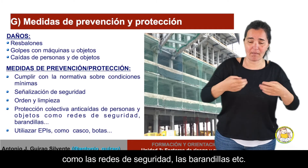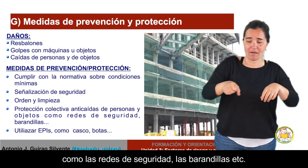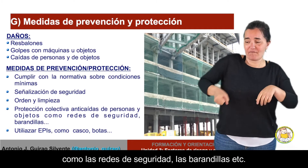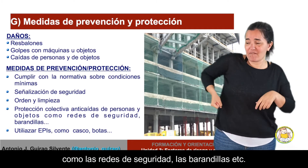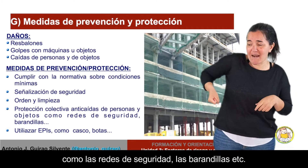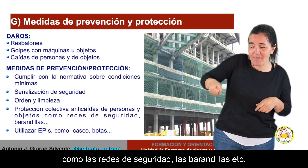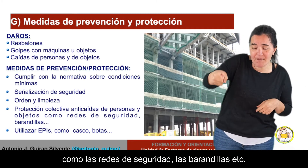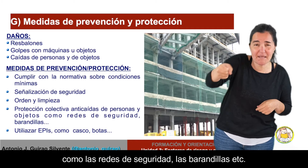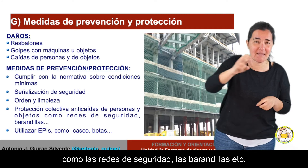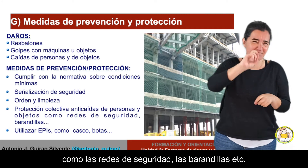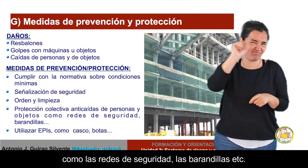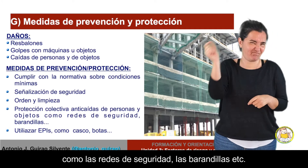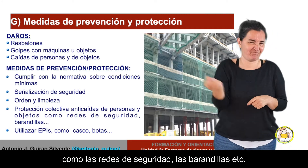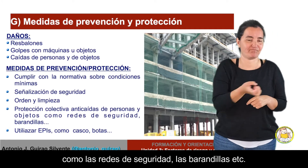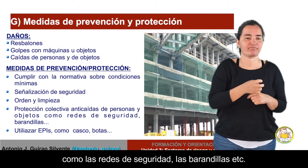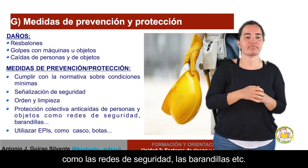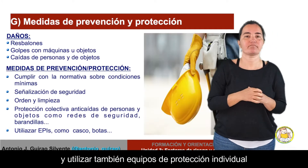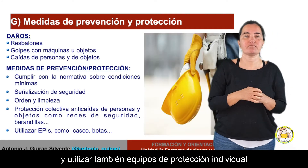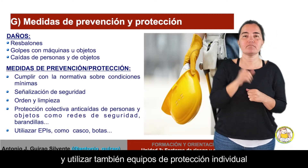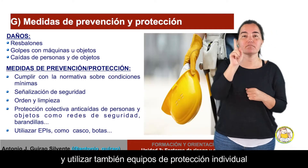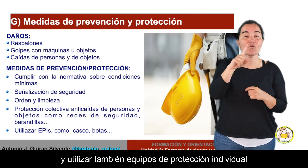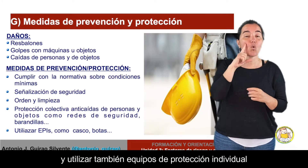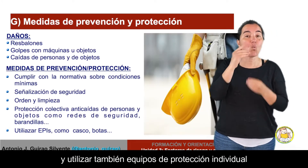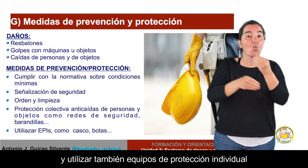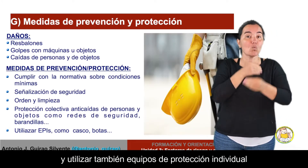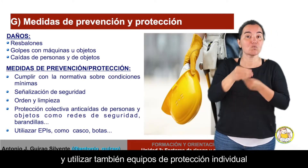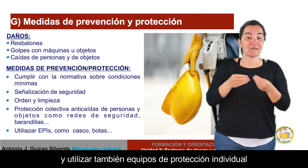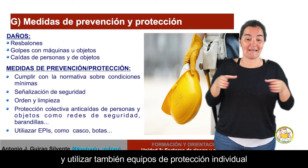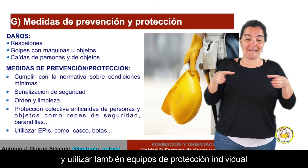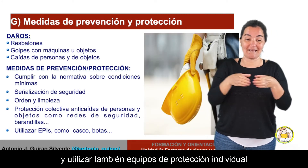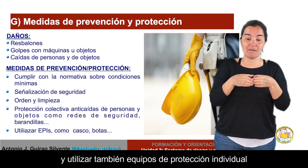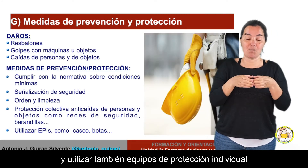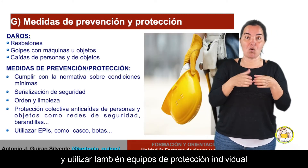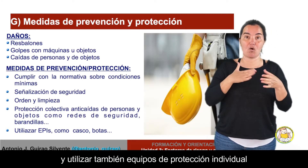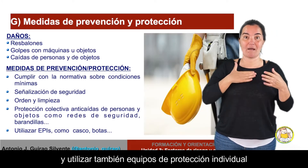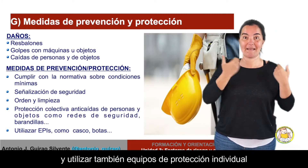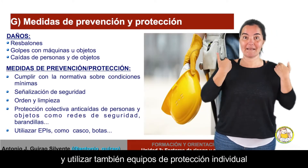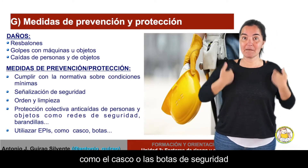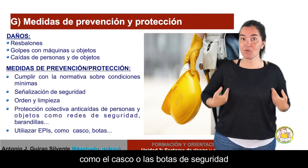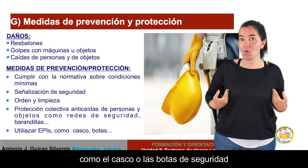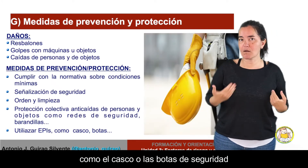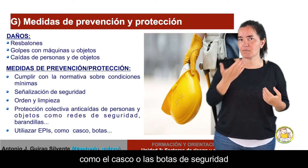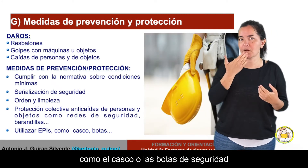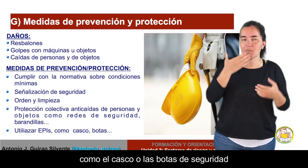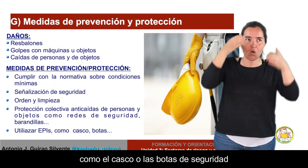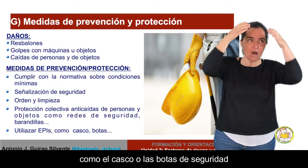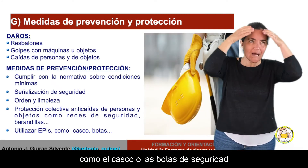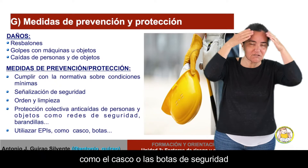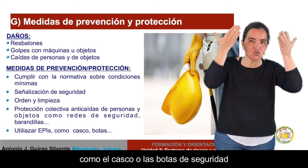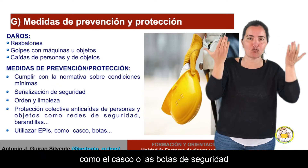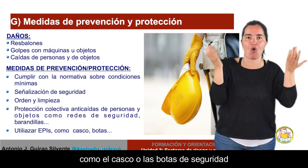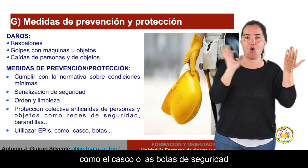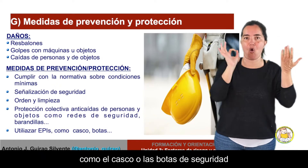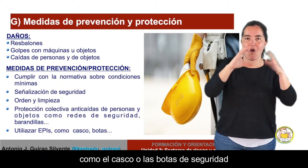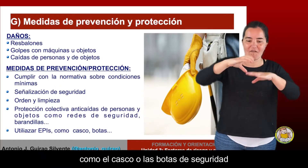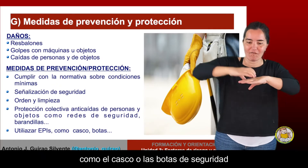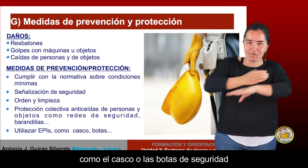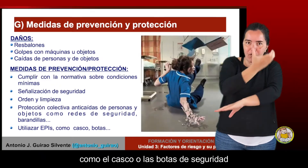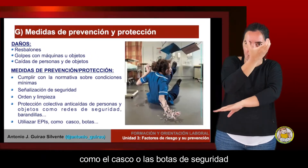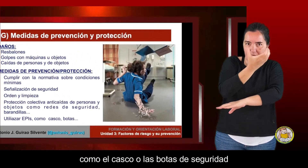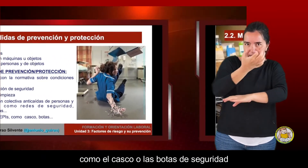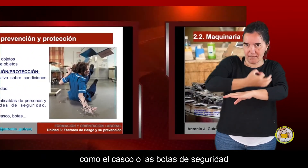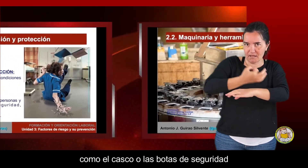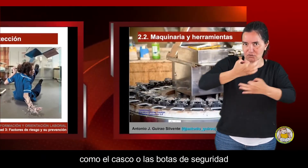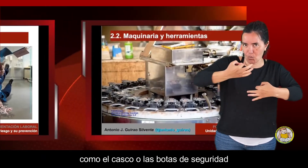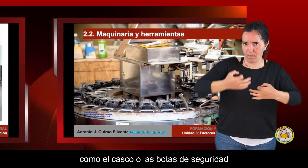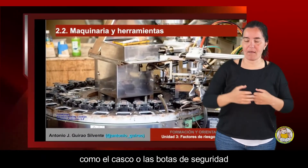seguridad, las barandillas, etc. Y utilizar también equipos de protección individual como el casco o las botas